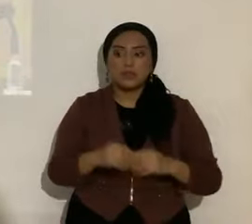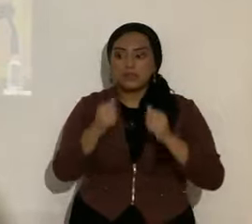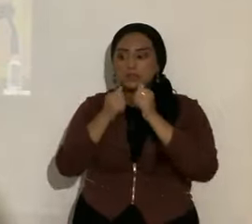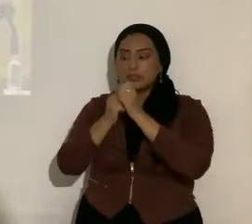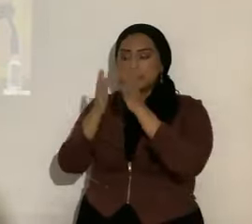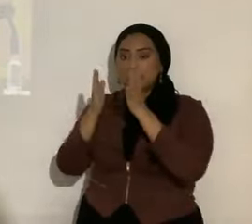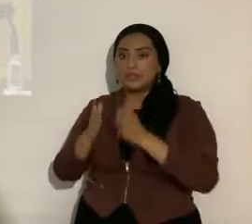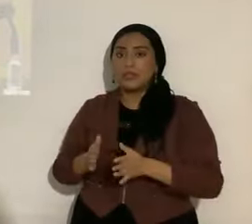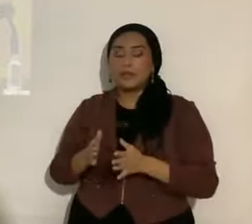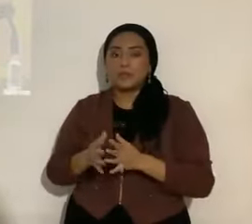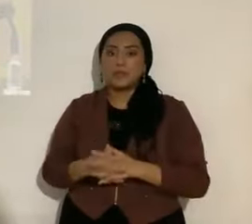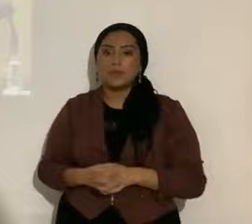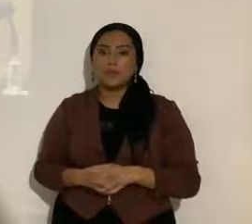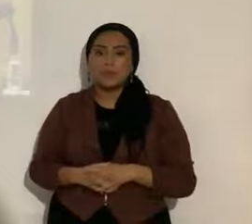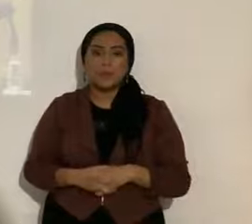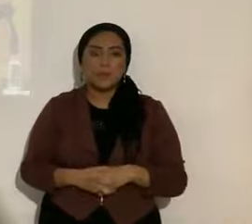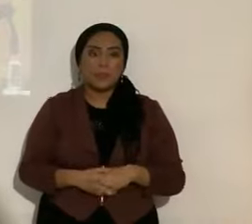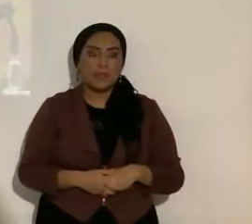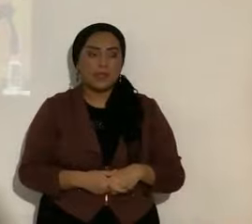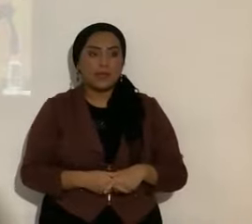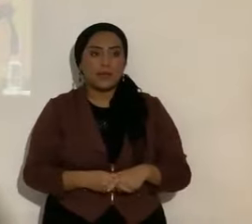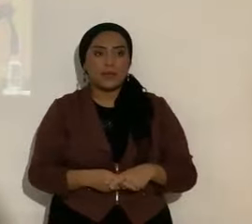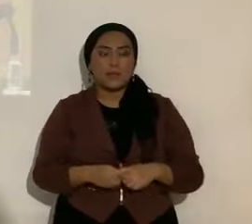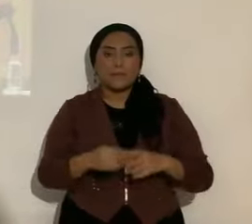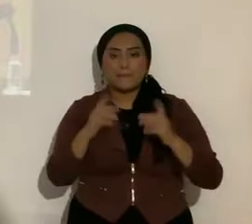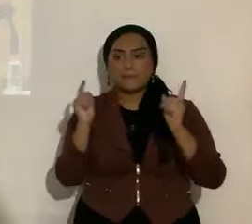los profetas, ¿sí? Que eran muy